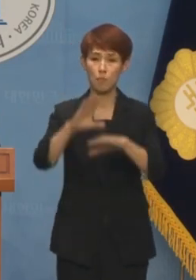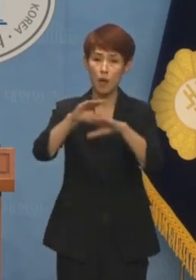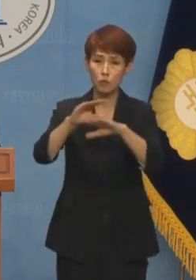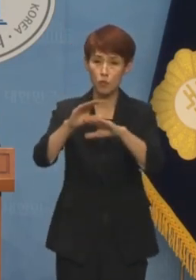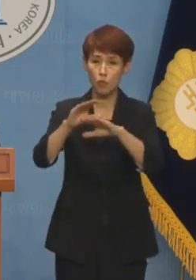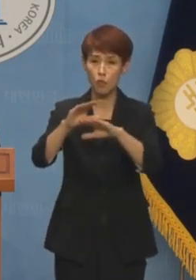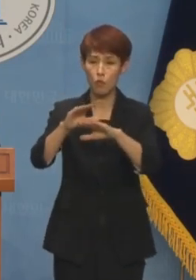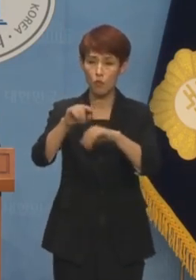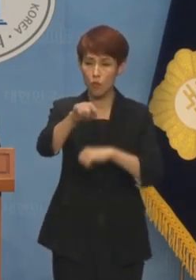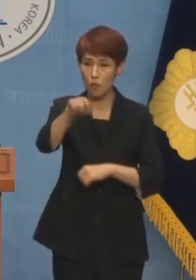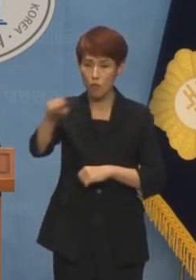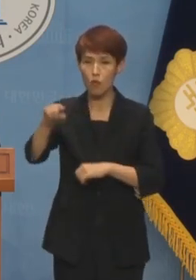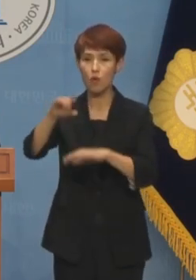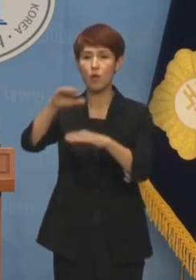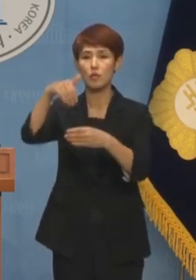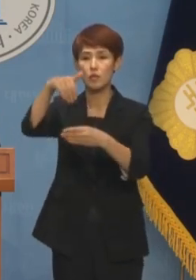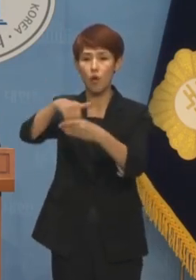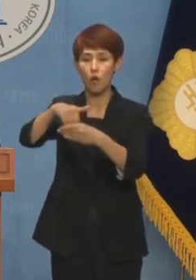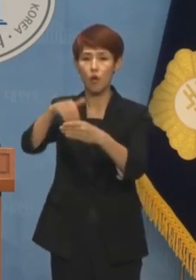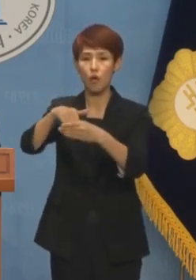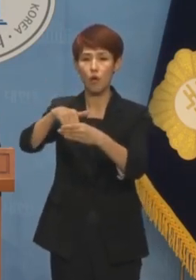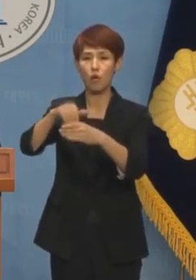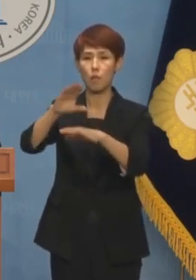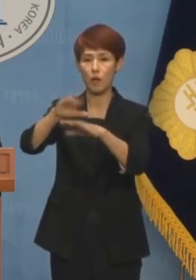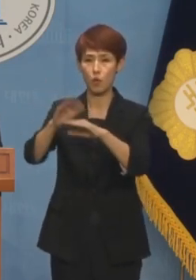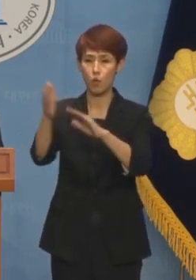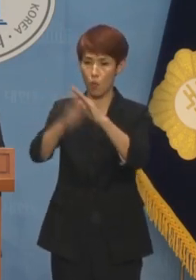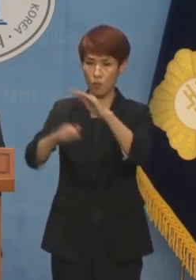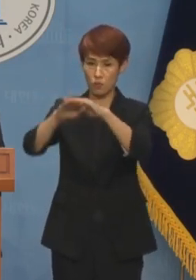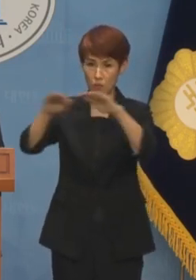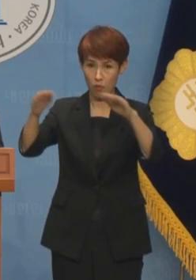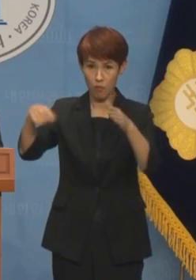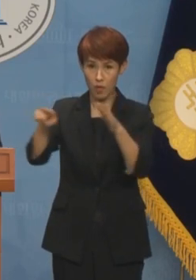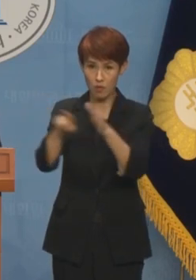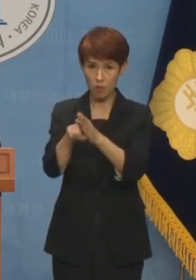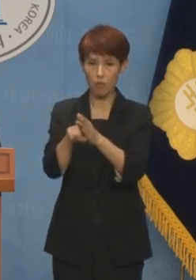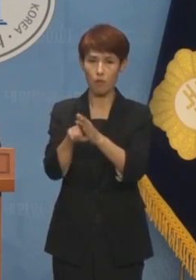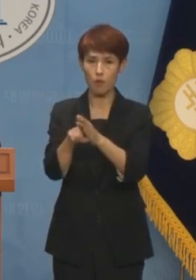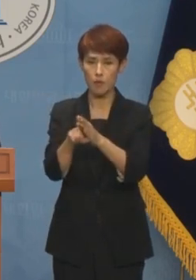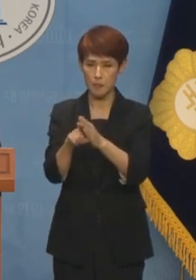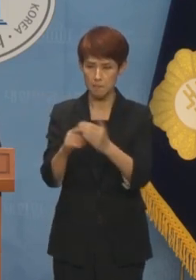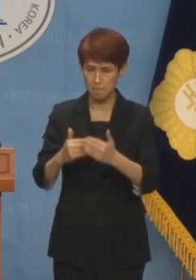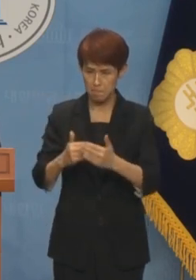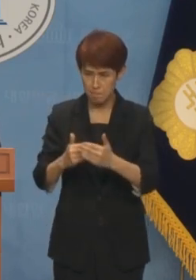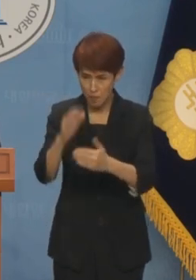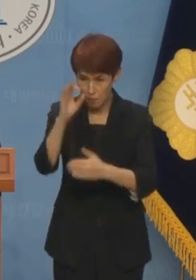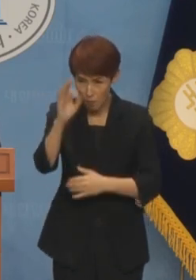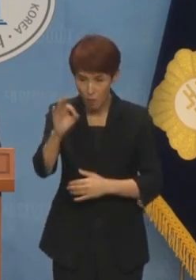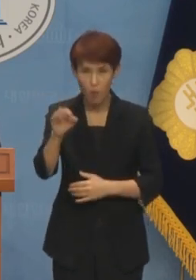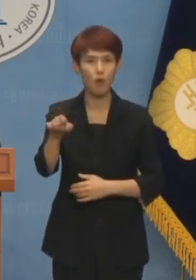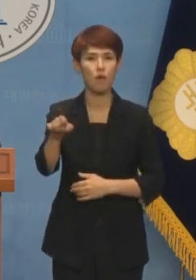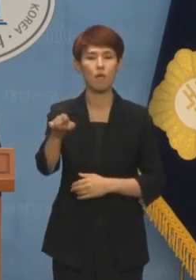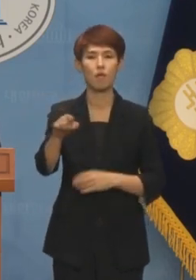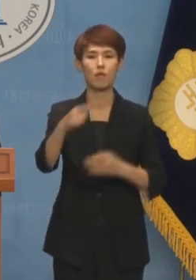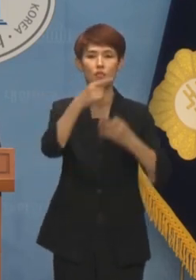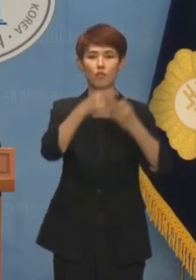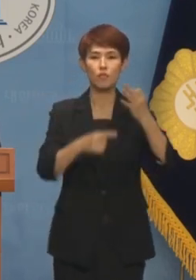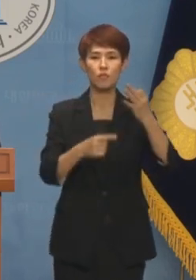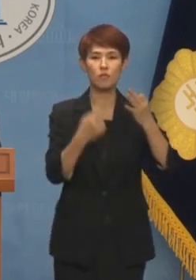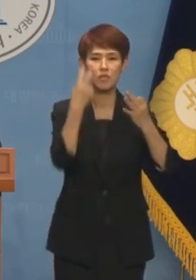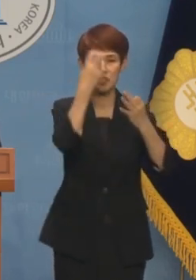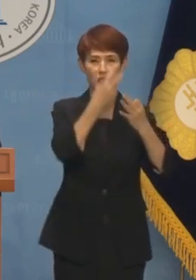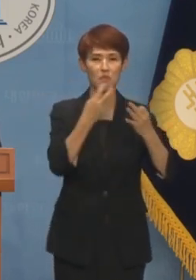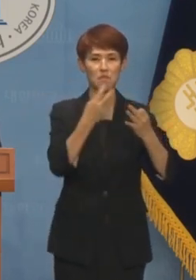방송사들의 선거방송의 공정성을 기준으로 심의할 권을 줬더니 오로지 윤석열 검찰